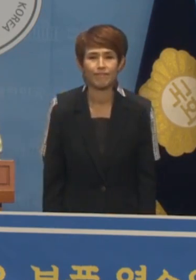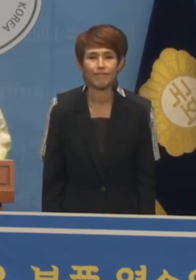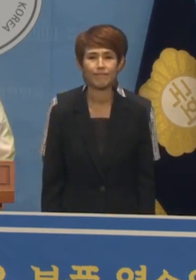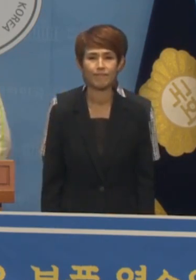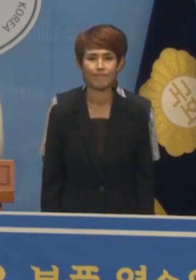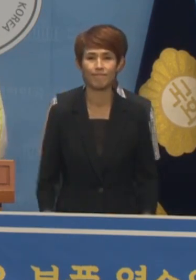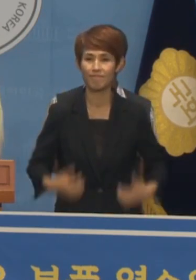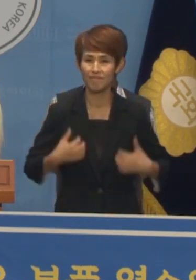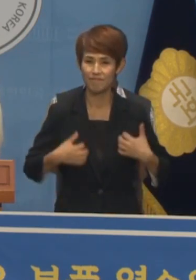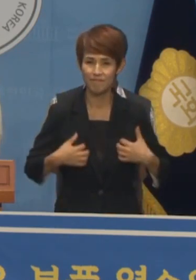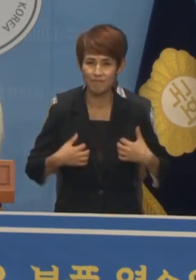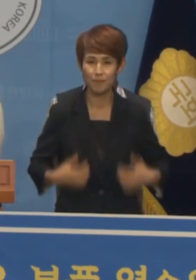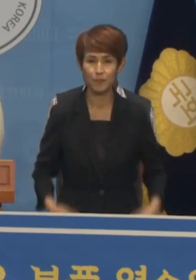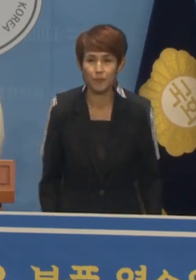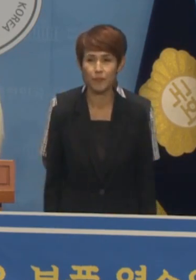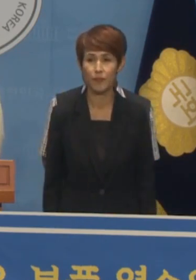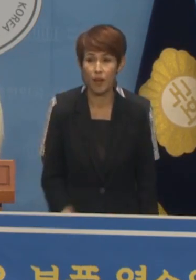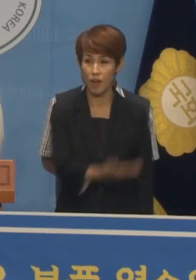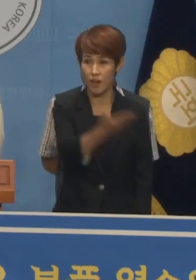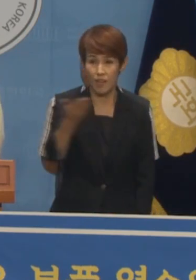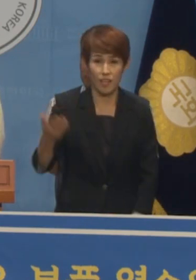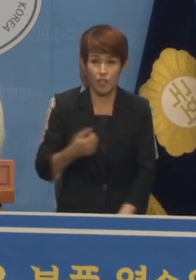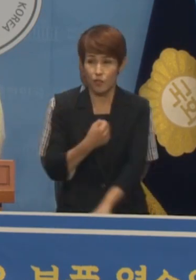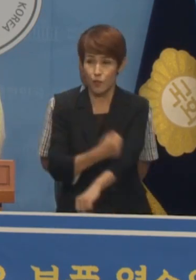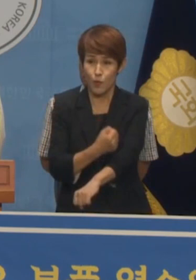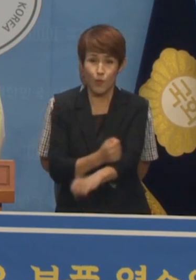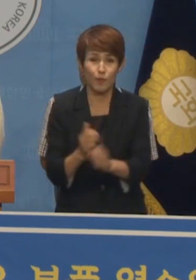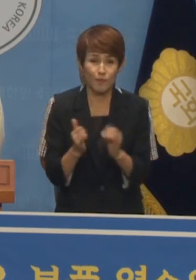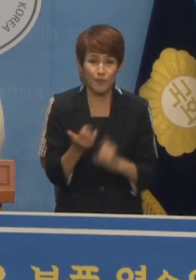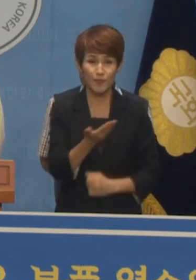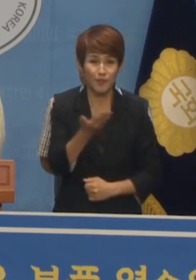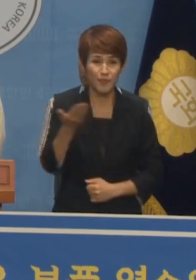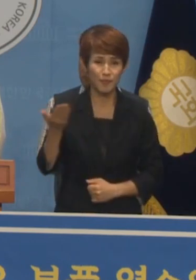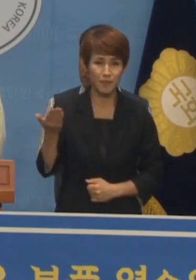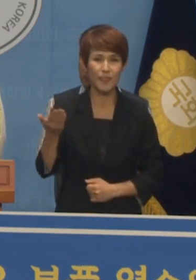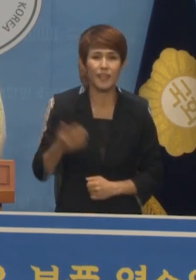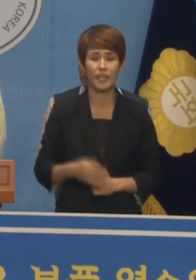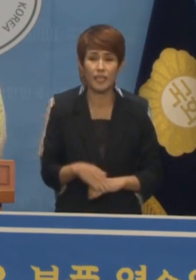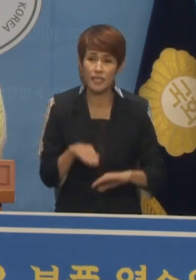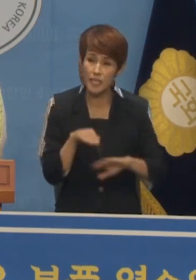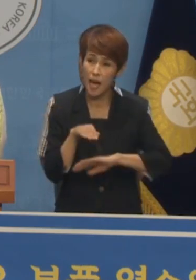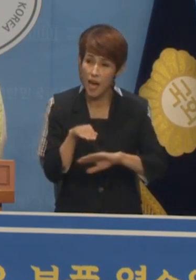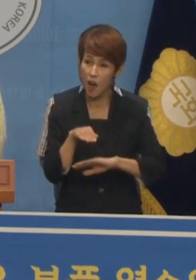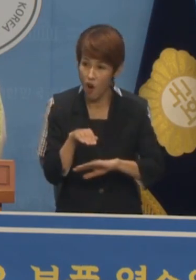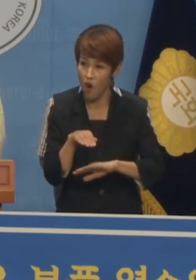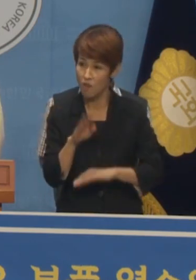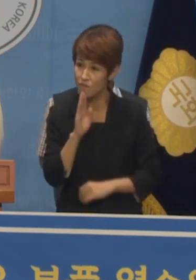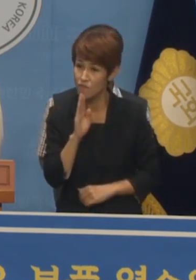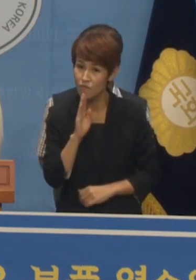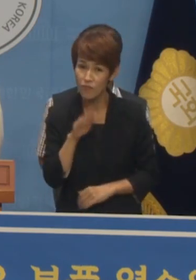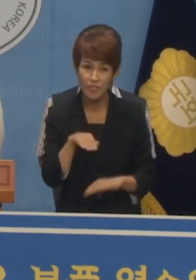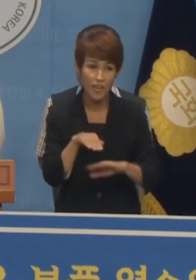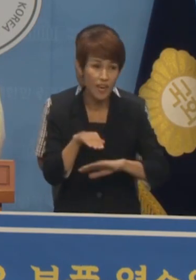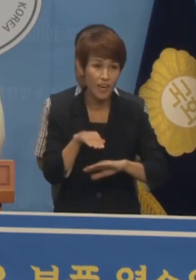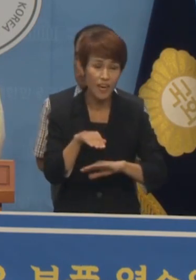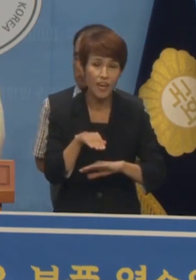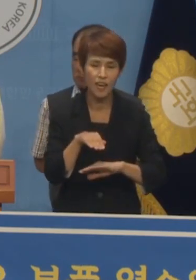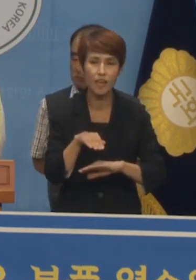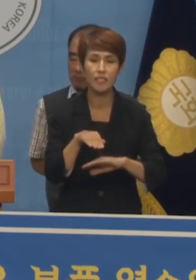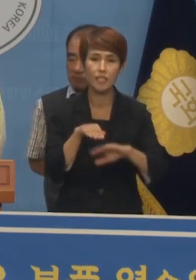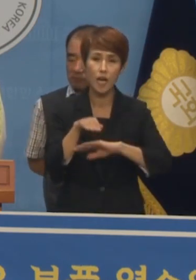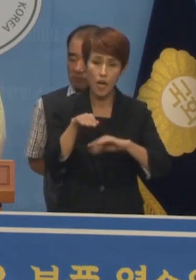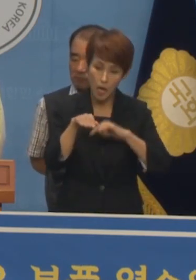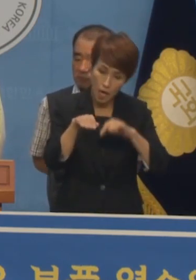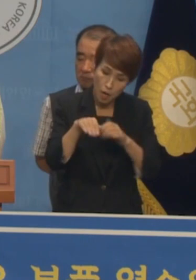예, 반갑습니다. 여기 수고하시는 기자분들 타고 다니시는 차가 있으실 거라고 생각하는데 이 자동차